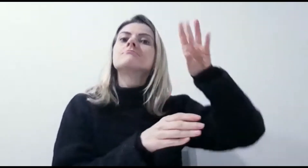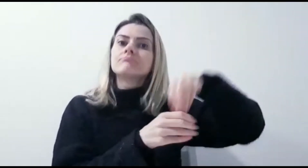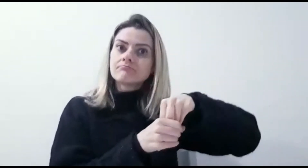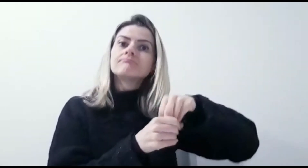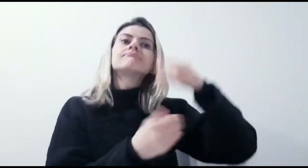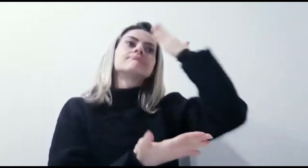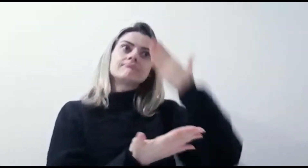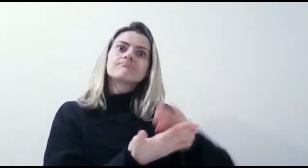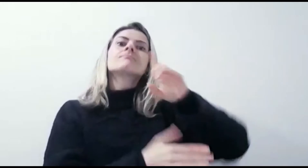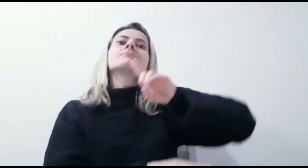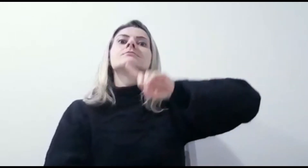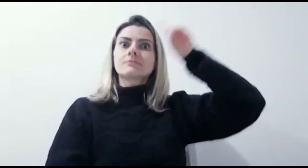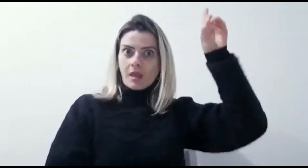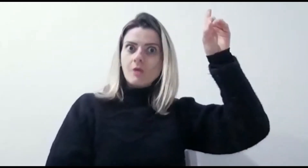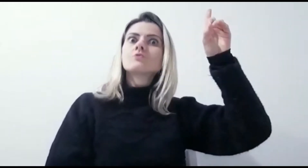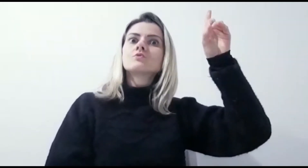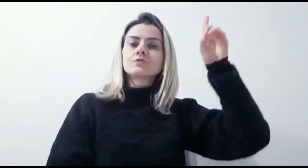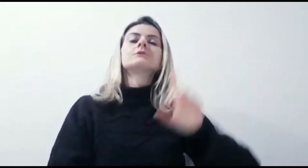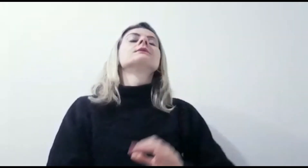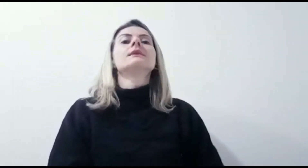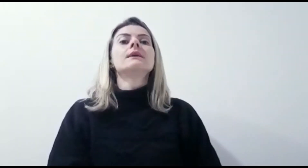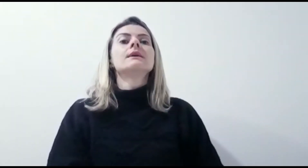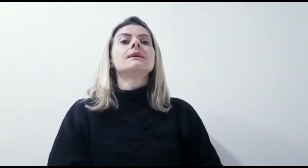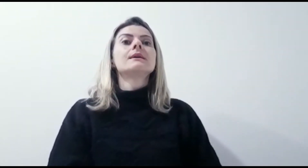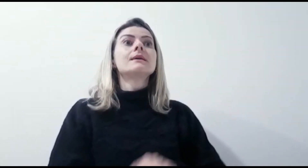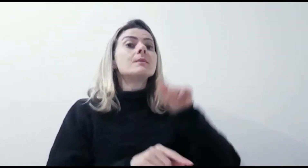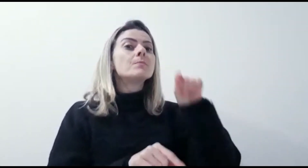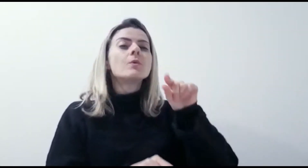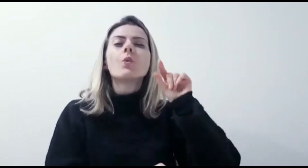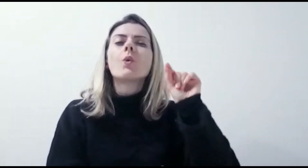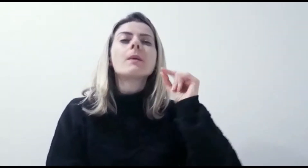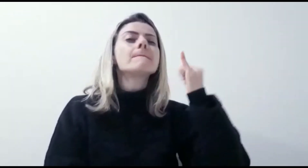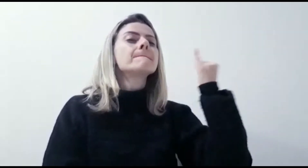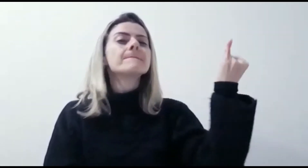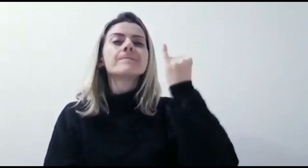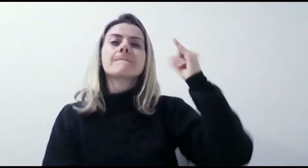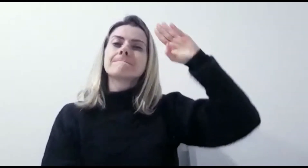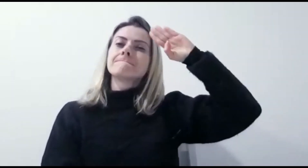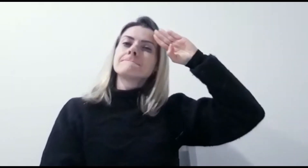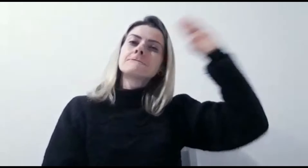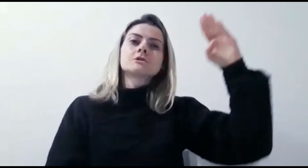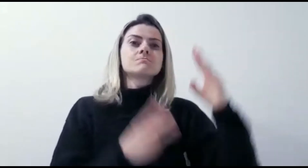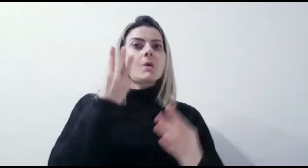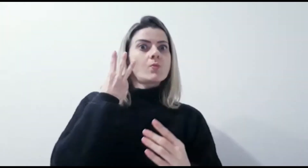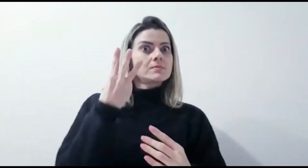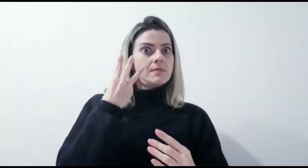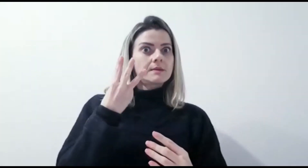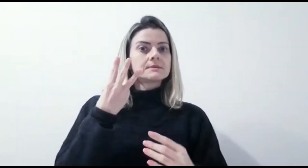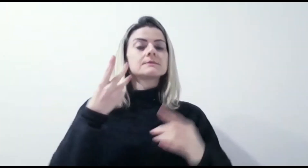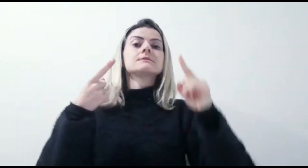de Jesus e também na crença na existência de Deus. E o que é mais